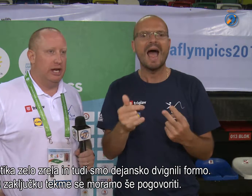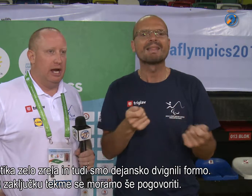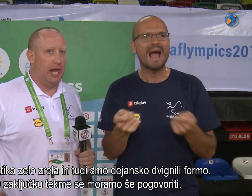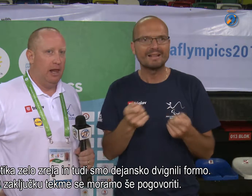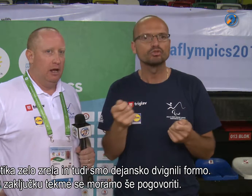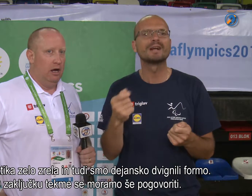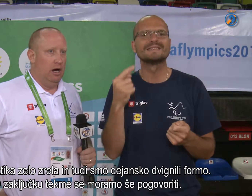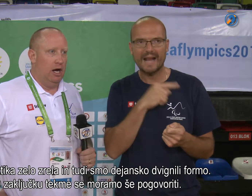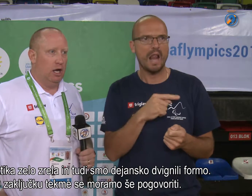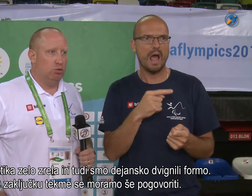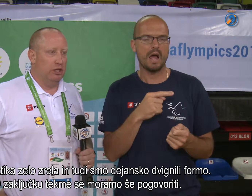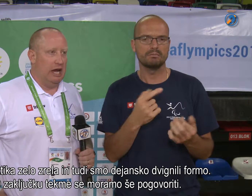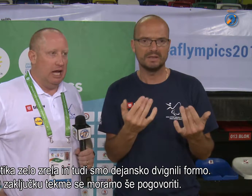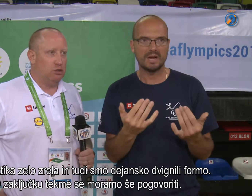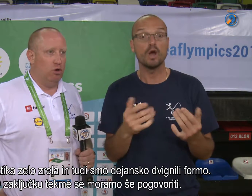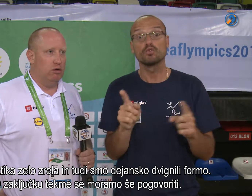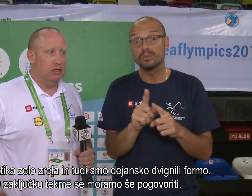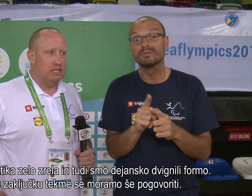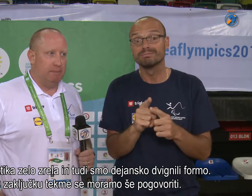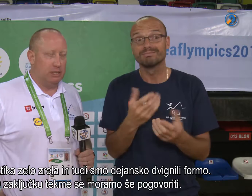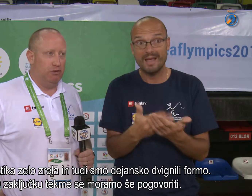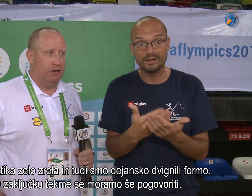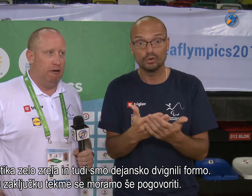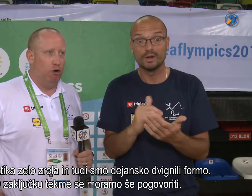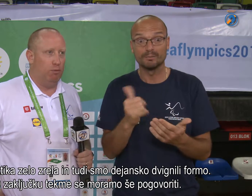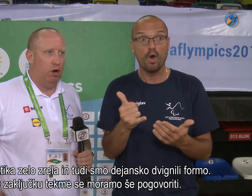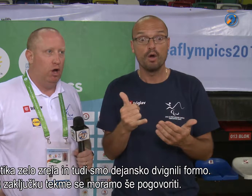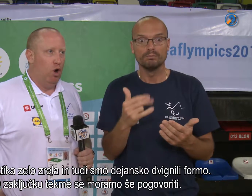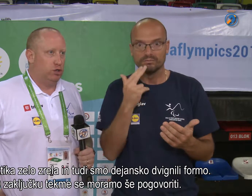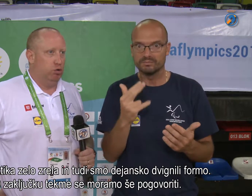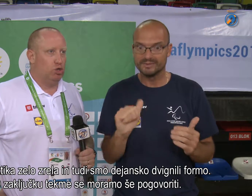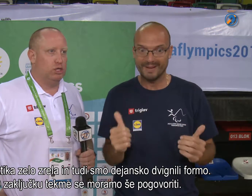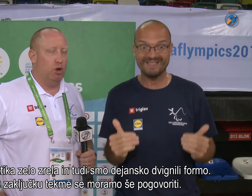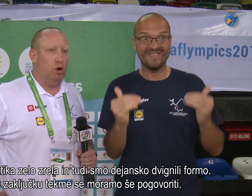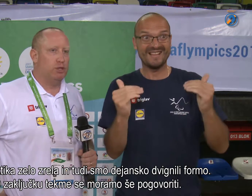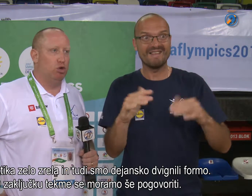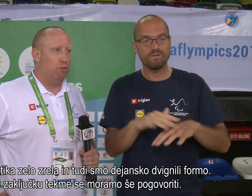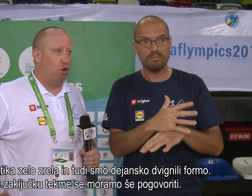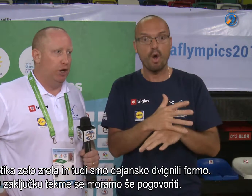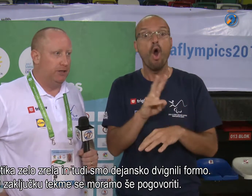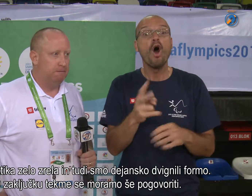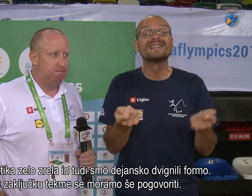zrela. Tudi dejansko spet smo dvignili formo. O zaključku se moramo absolutno pogovoriti.